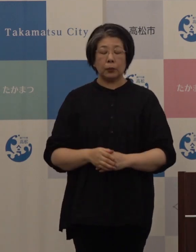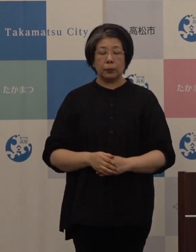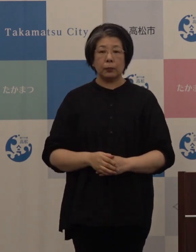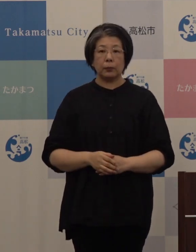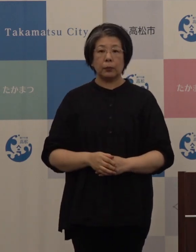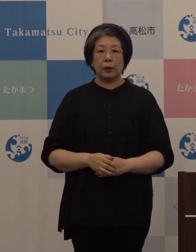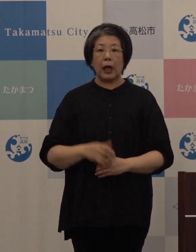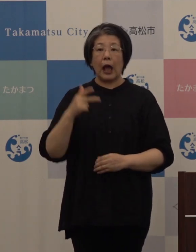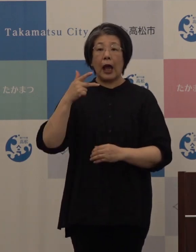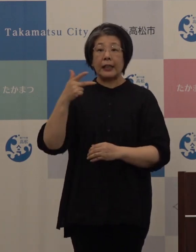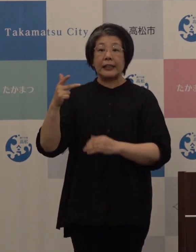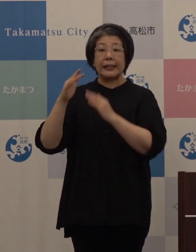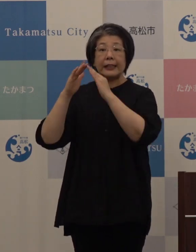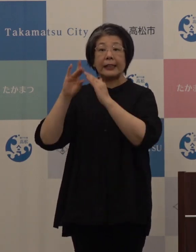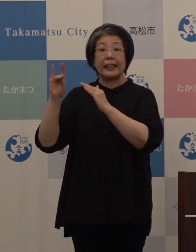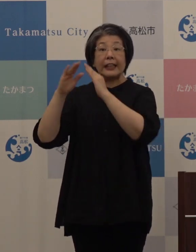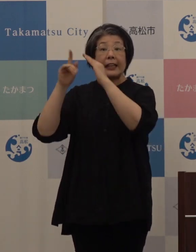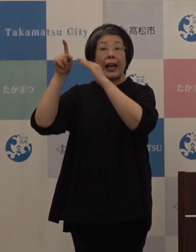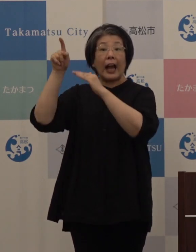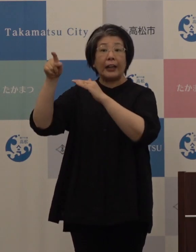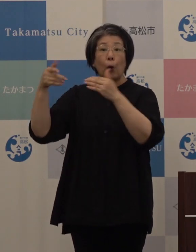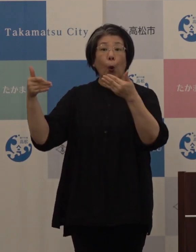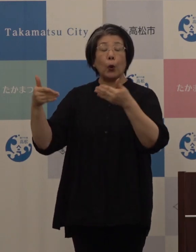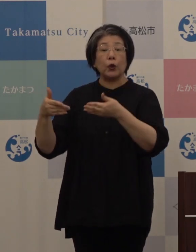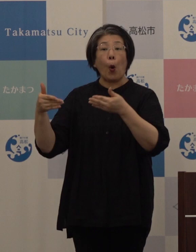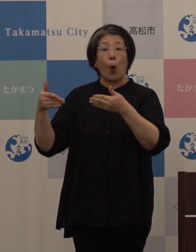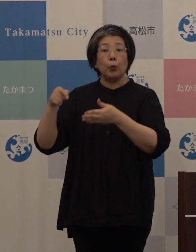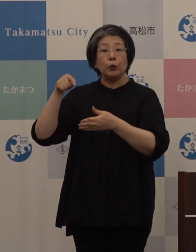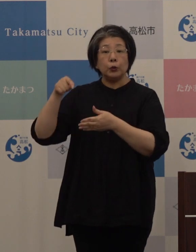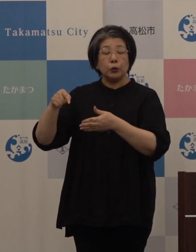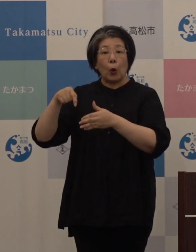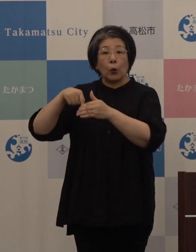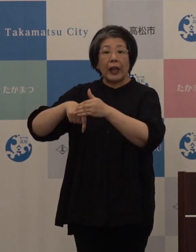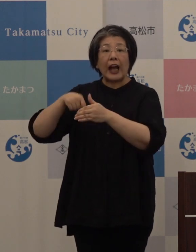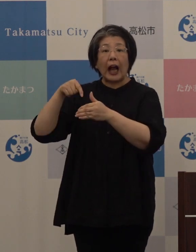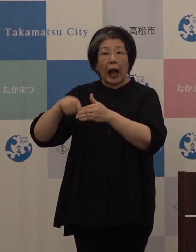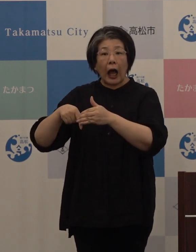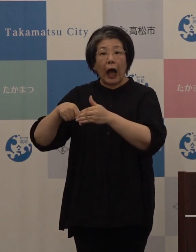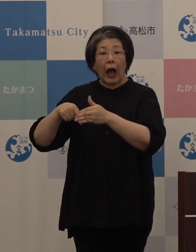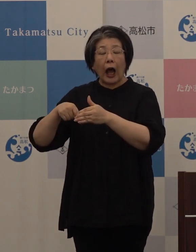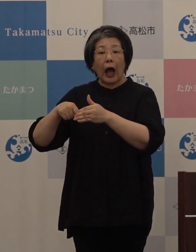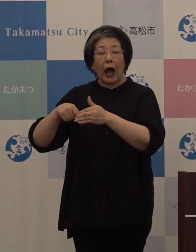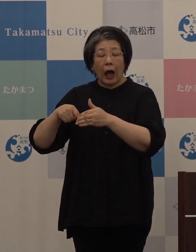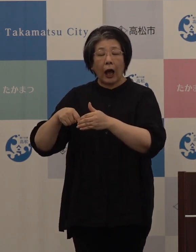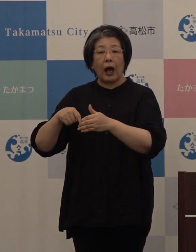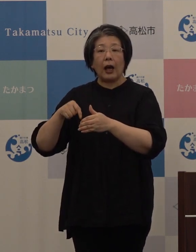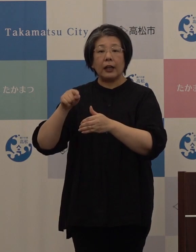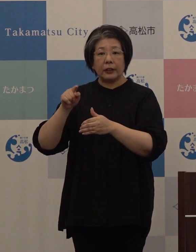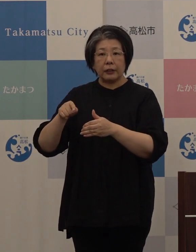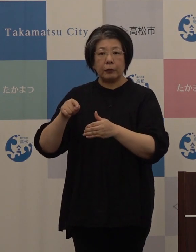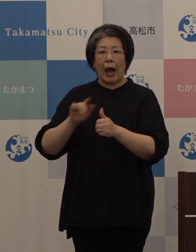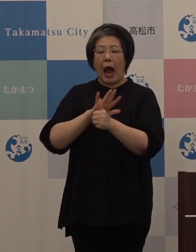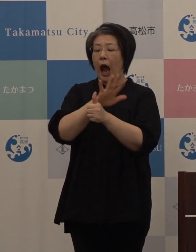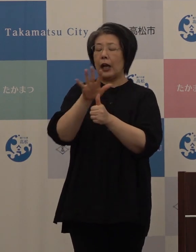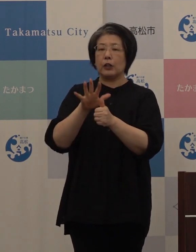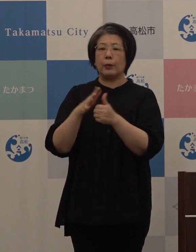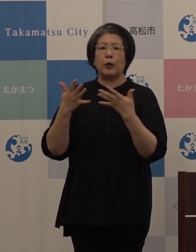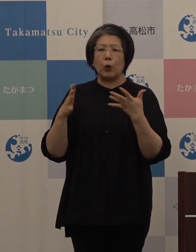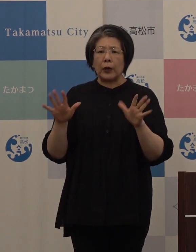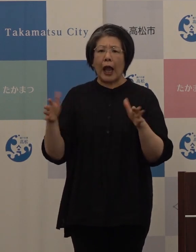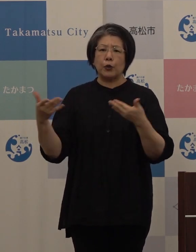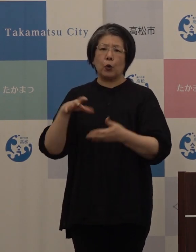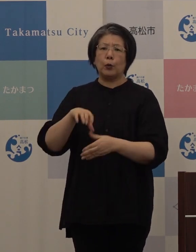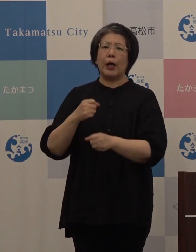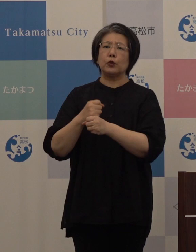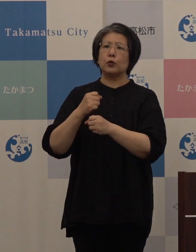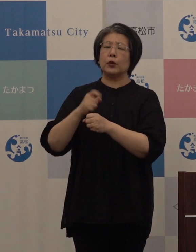も市議会の業務も含めてですね、まあ、ハラスメントのない職場作りというのは非常に重要であるという